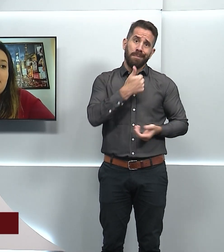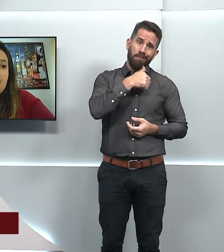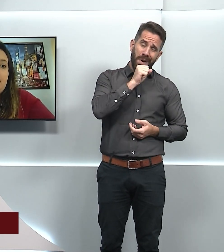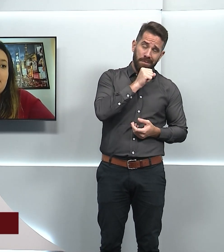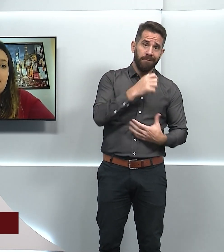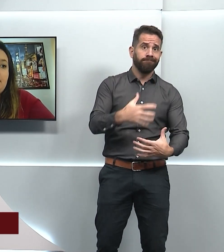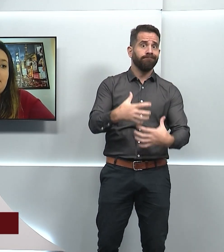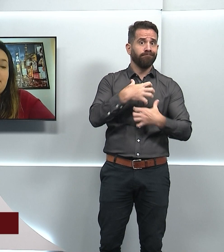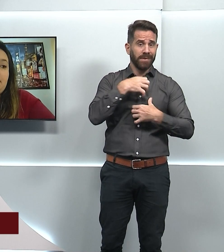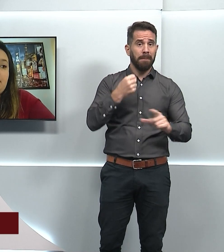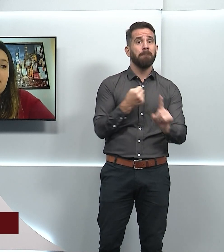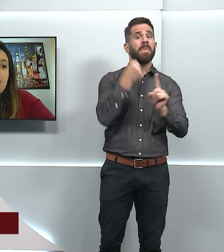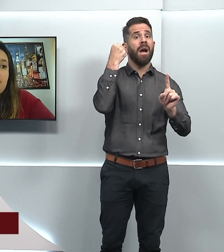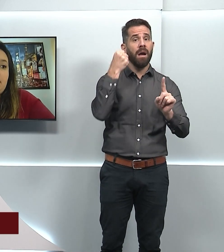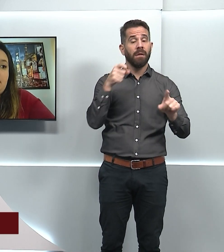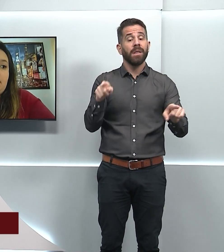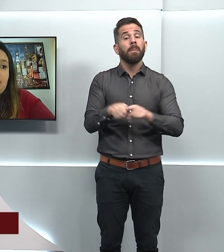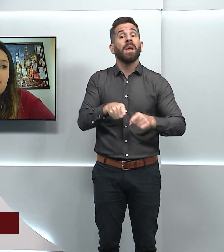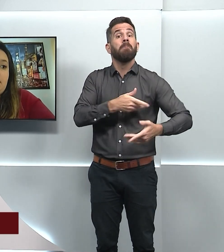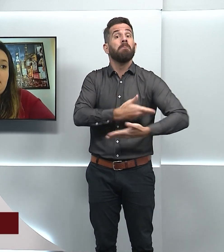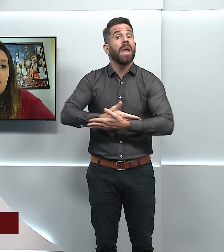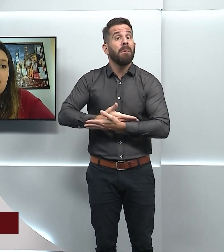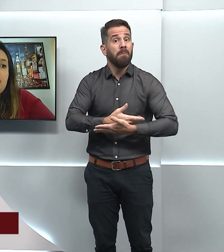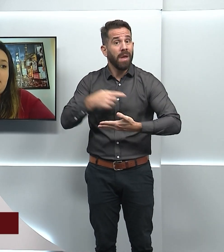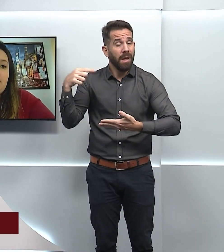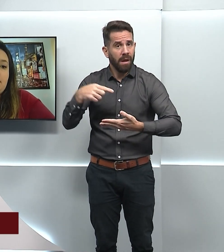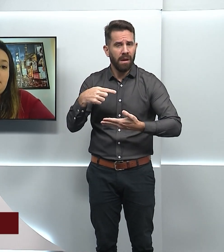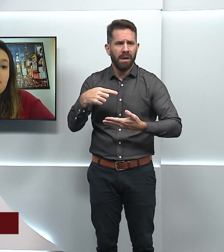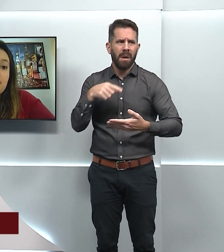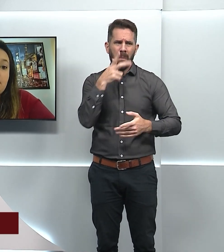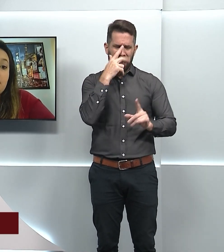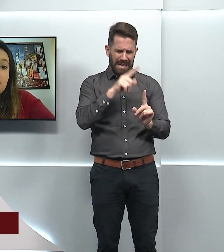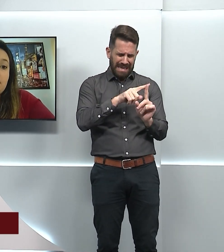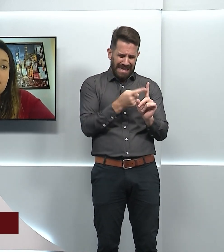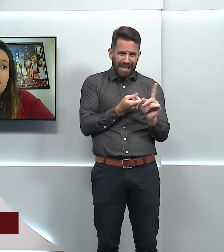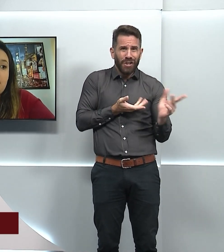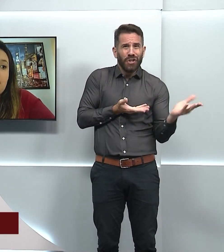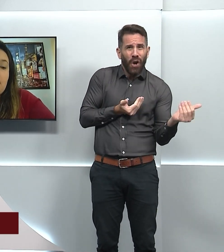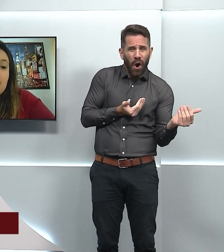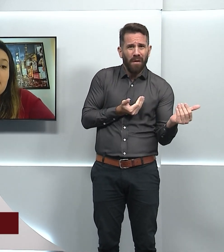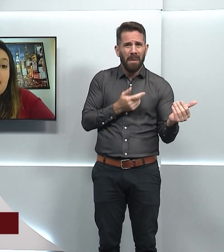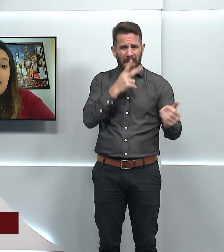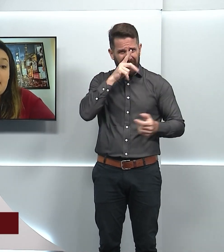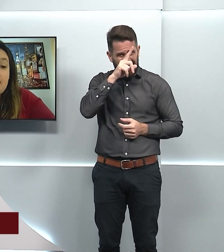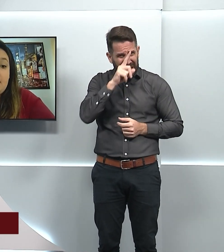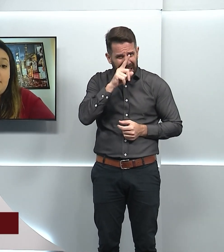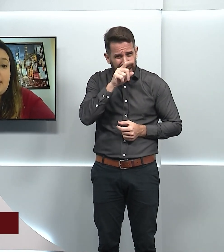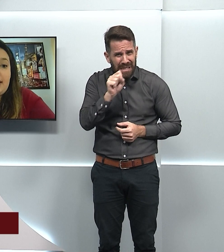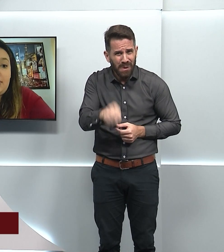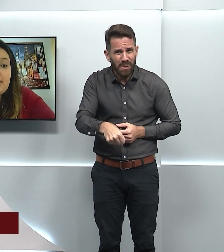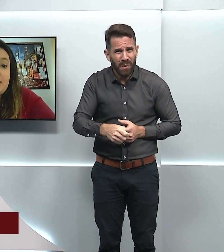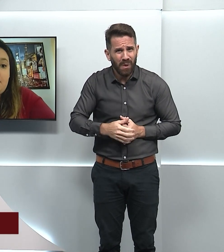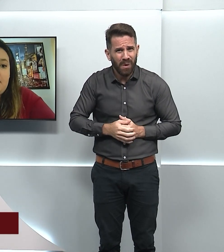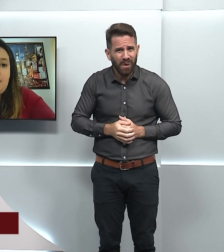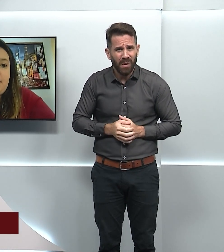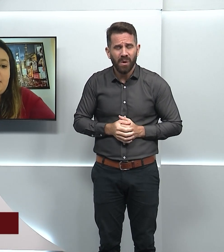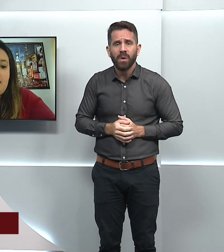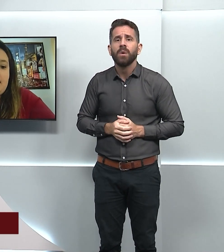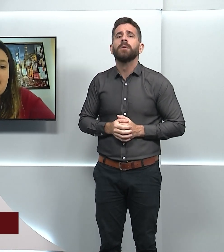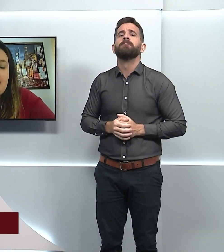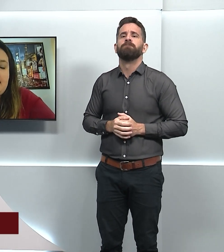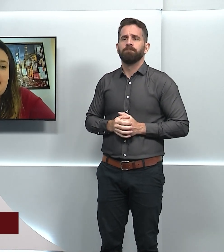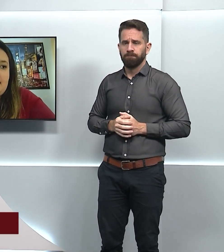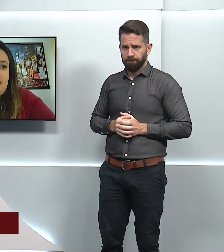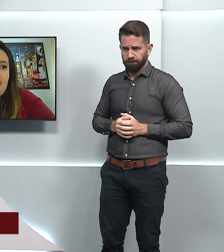gravidezes mais preocupantes, mais arriscadas? A gente vê que adolescente, principalmente